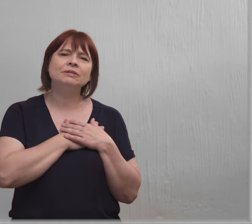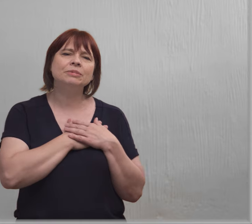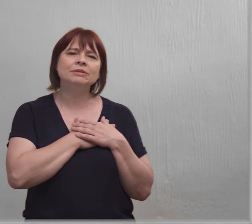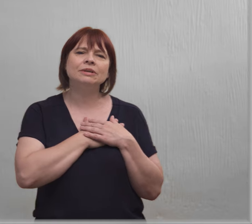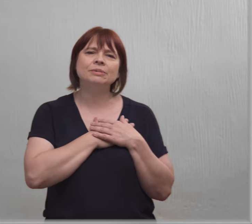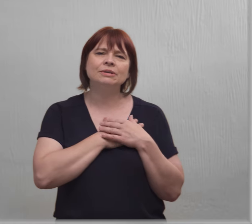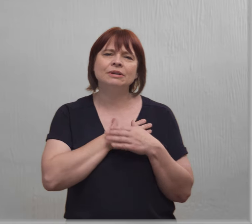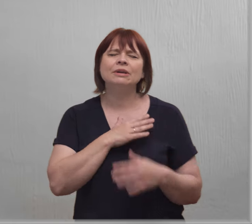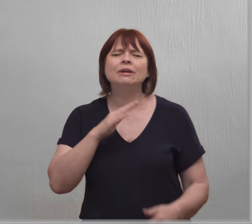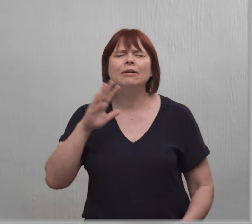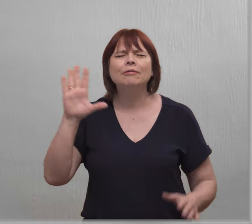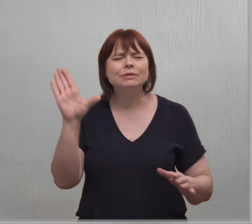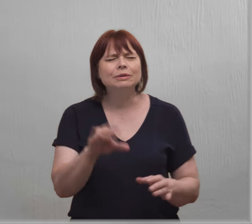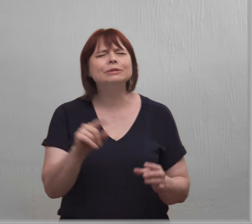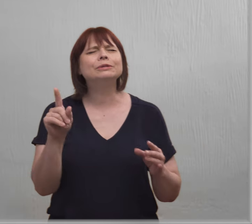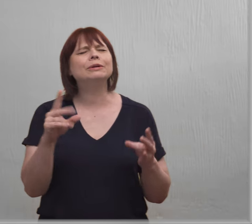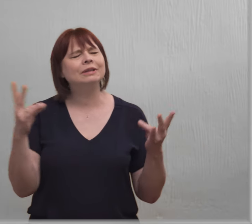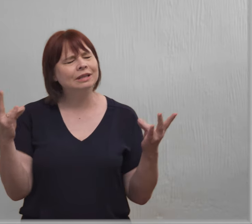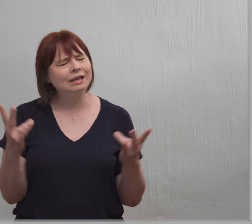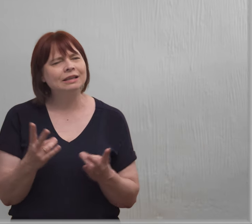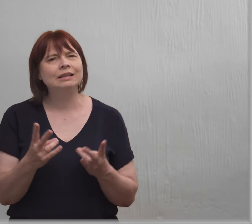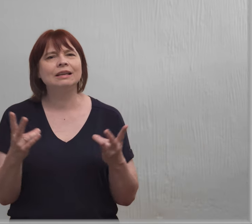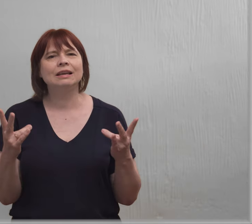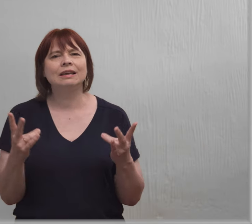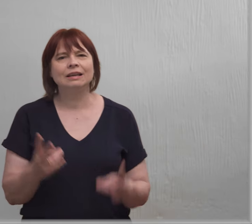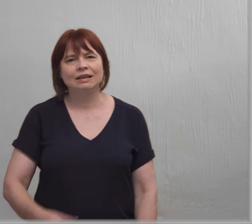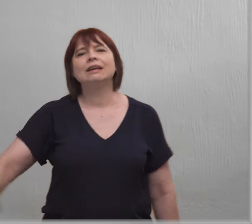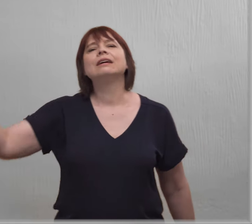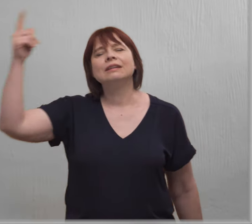Все, что мне надо,